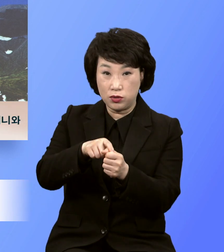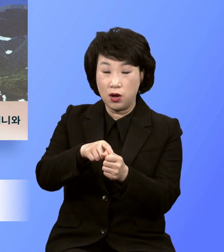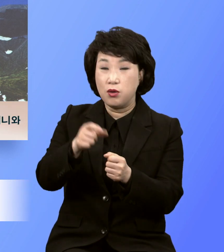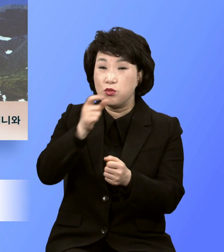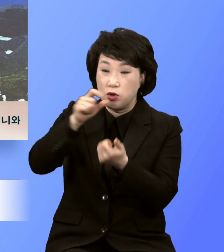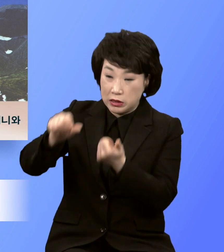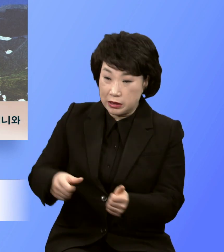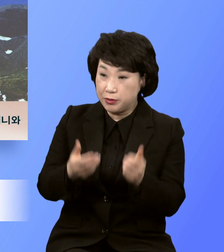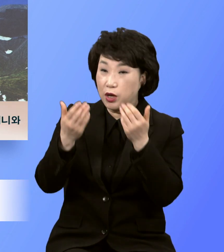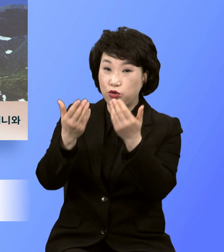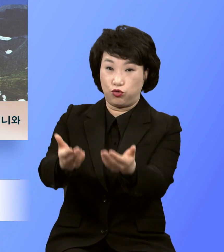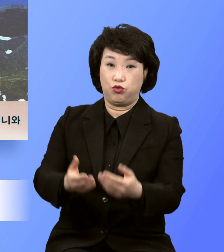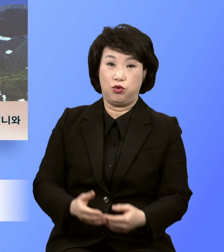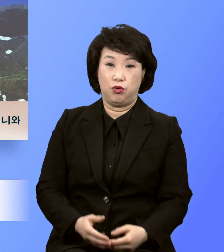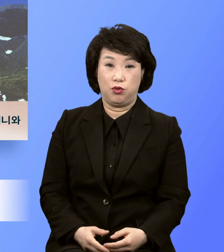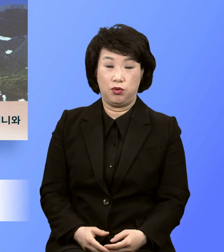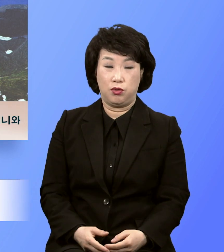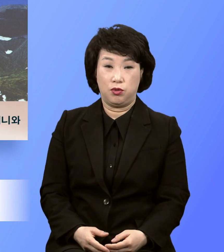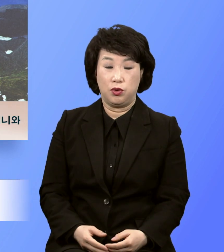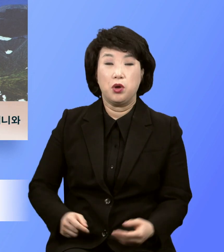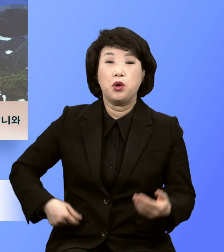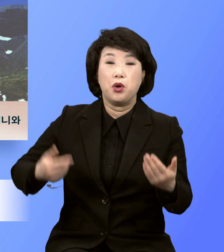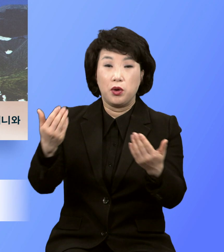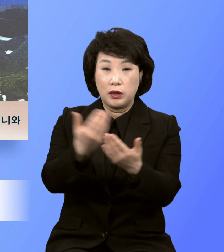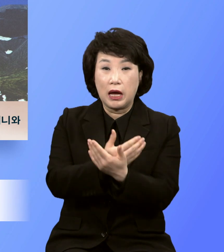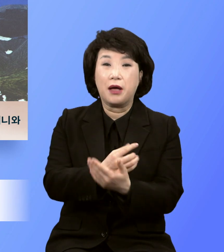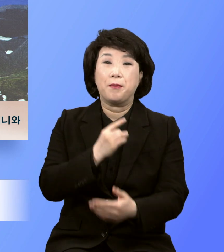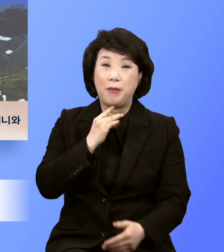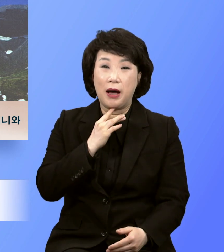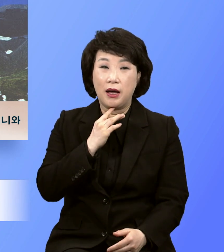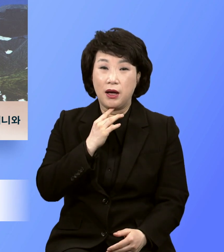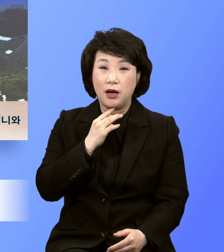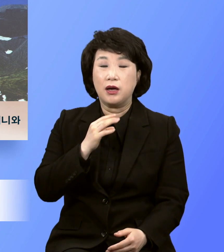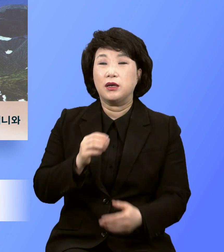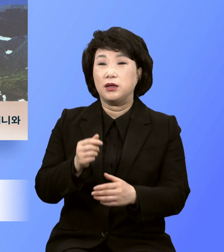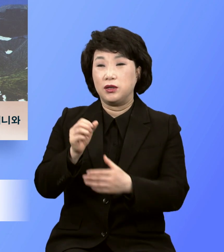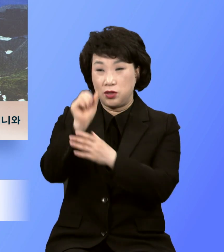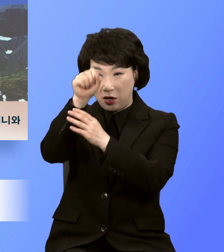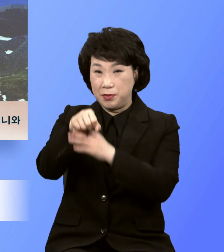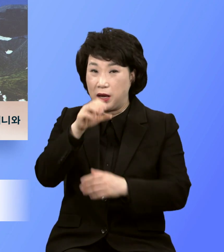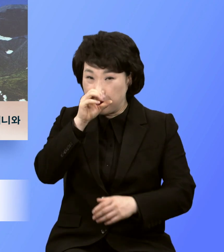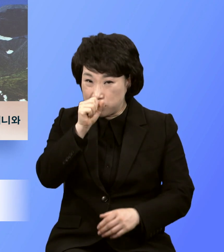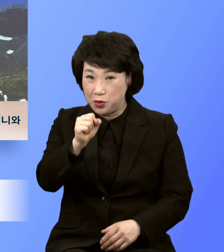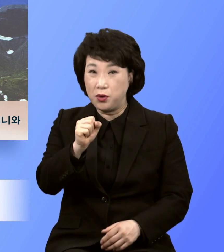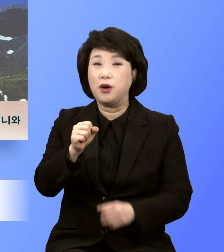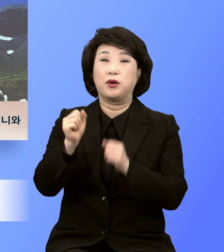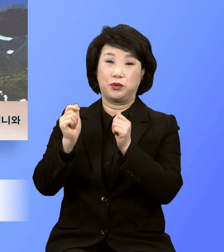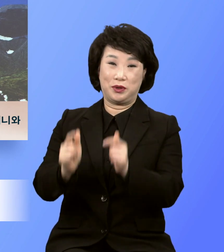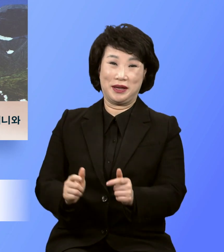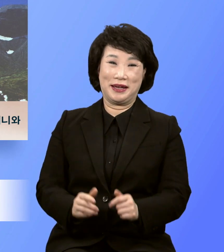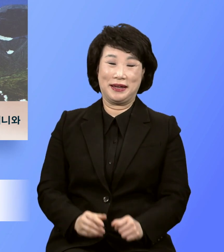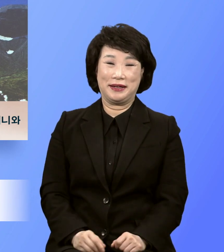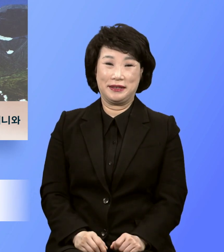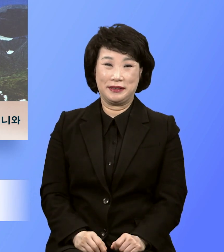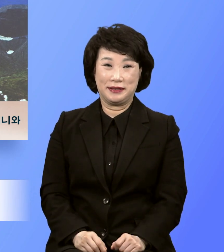물로 침례를 주거니와 회개하는 것만이 좋은 열매를 맺으시는 길입니다.